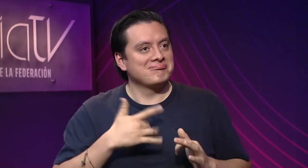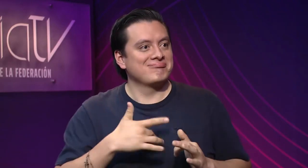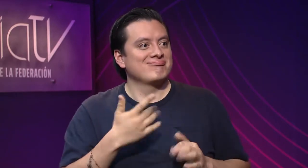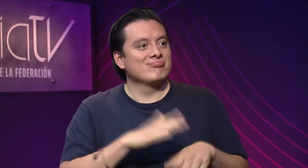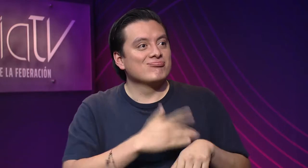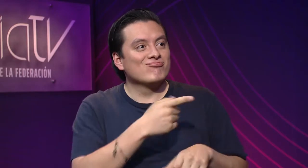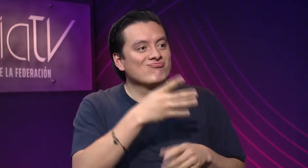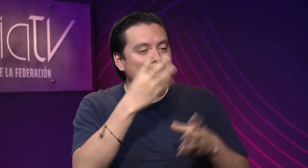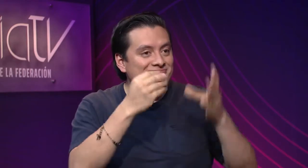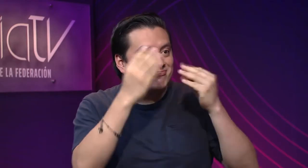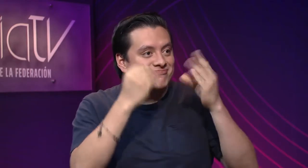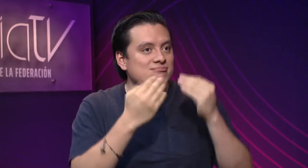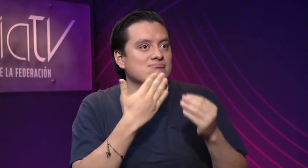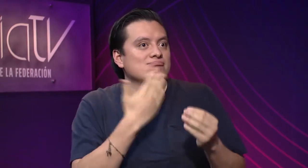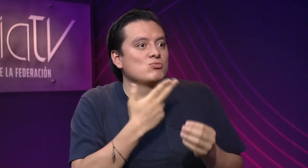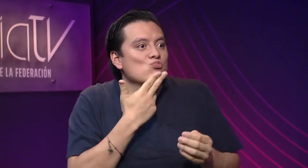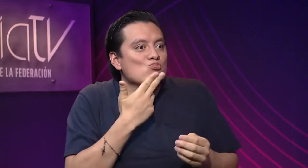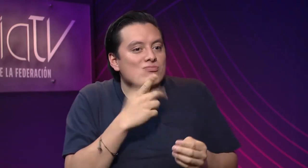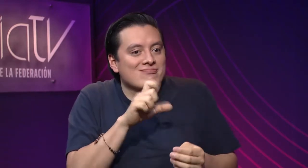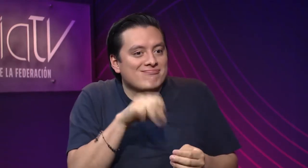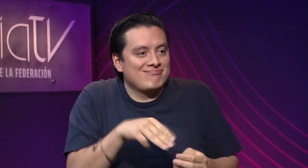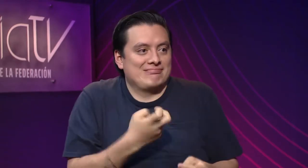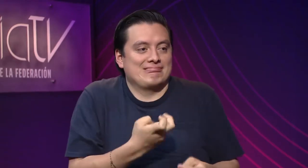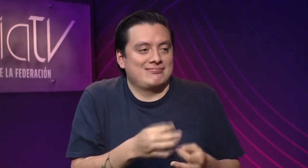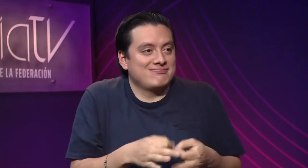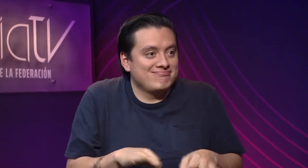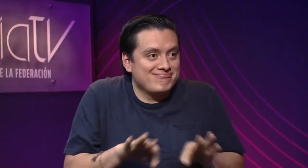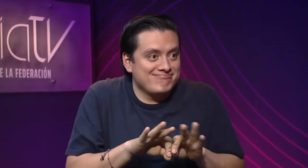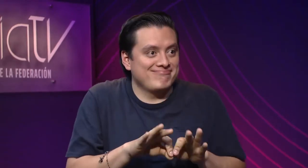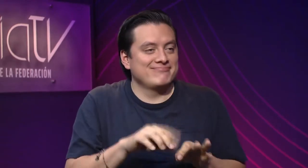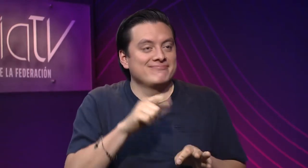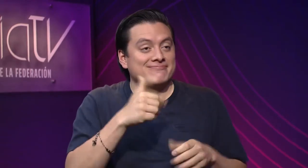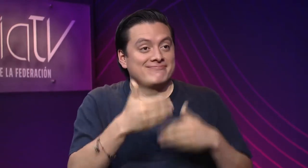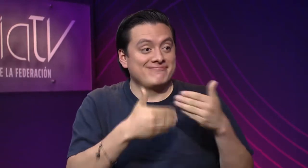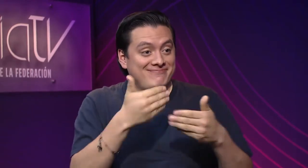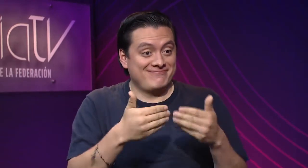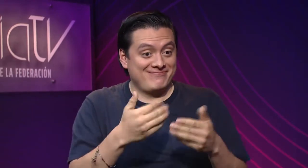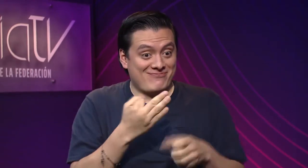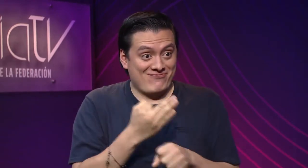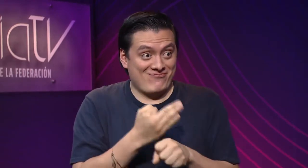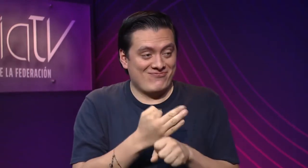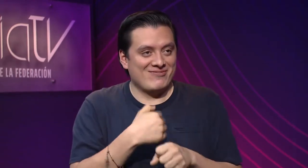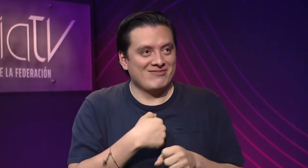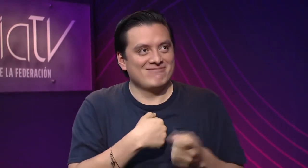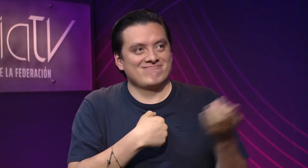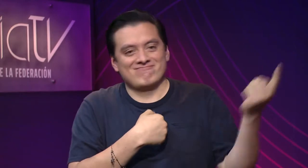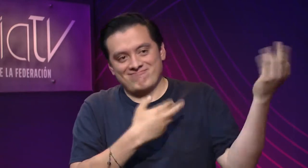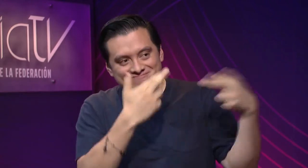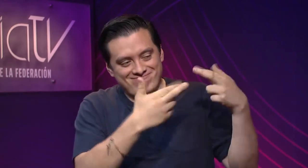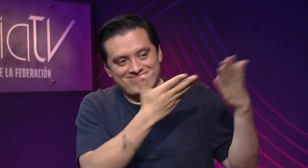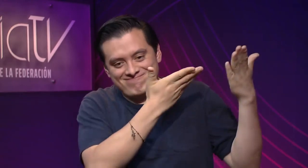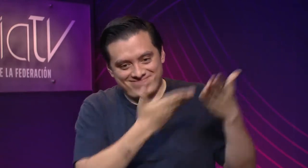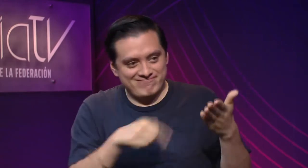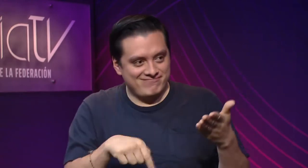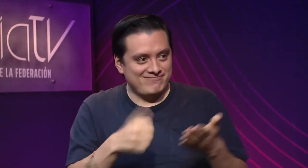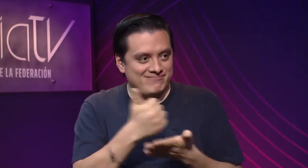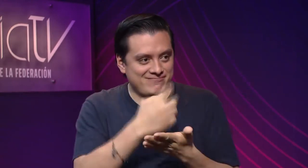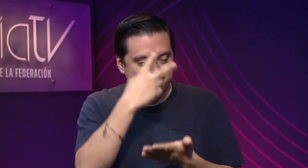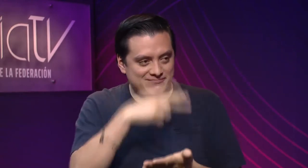estuve trabajando, me sentía muy cómodo y muy a gusto con lo que había aprendido, porque todo lo había aprendido mediante la lengua de señas mexicana. Cuando regresé